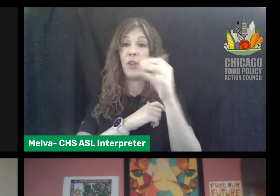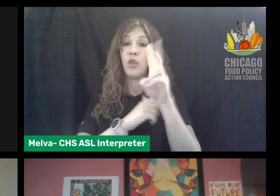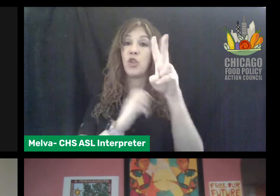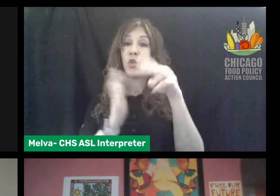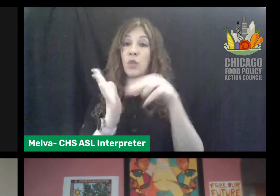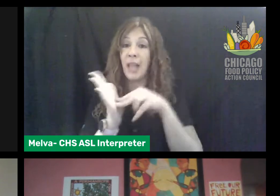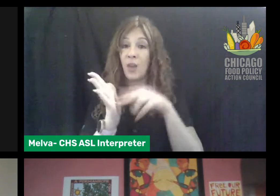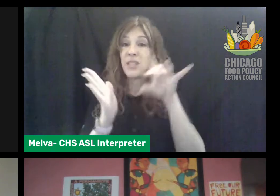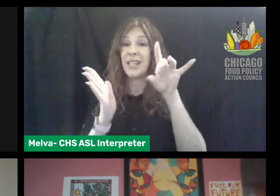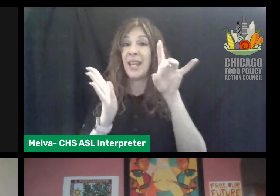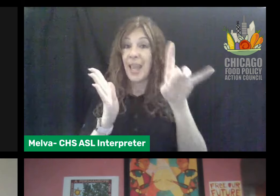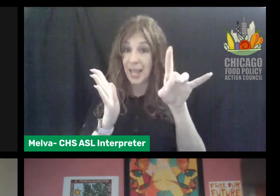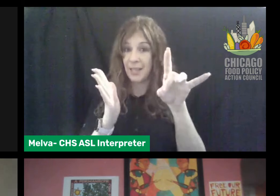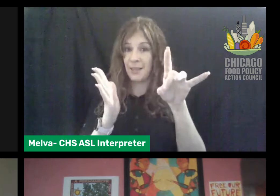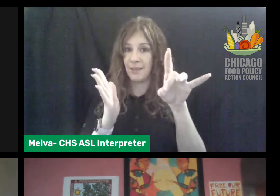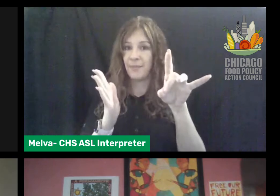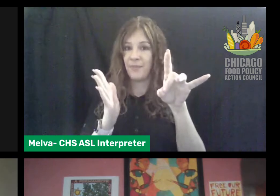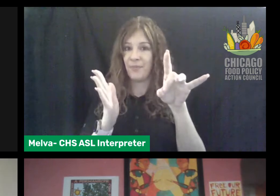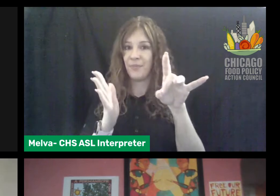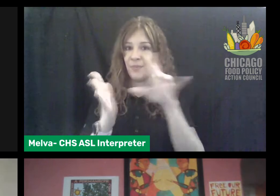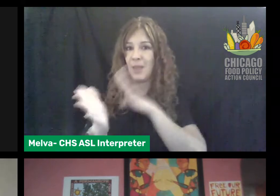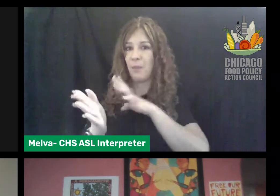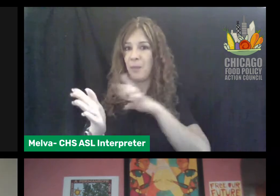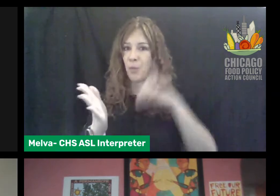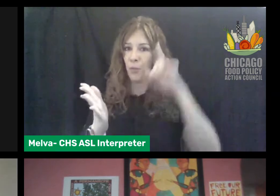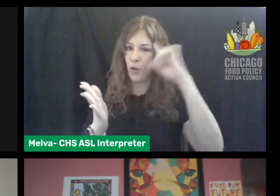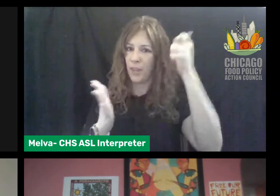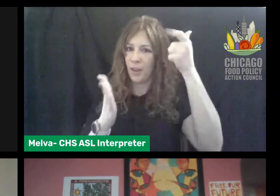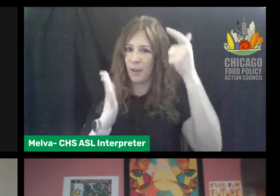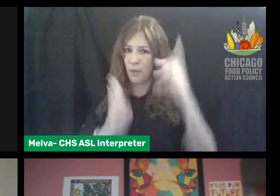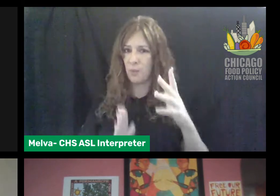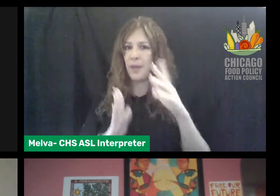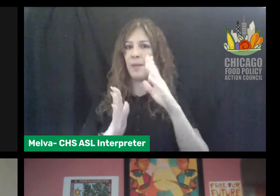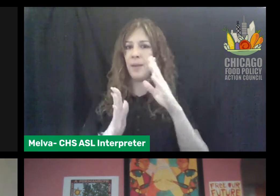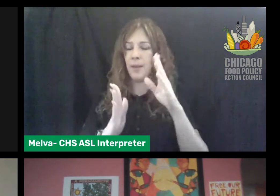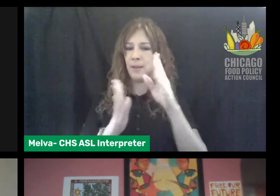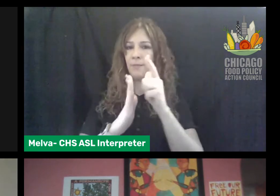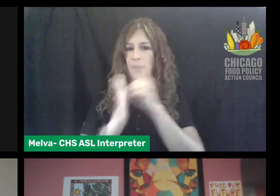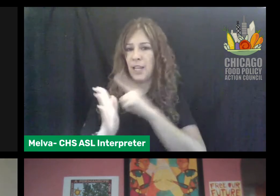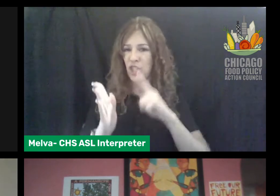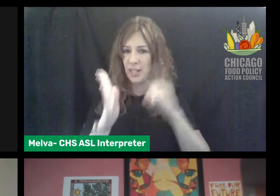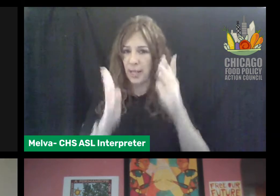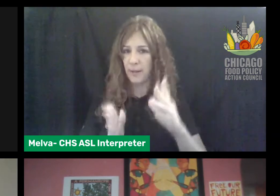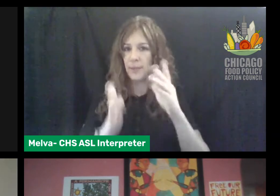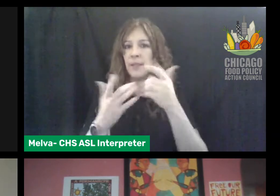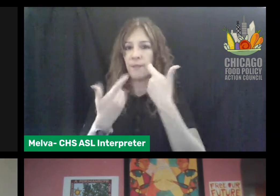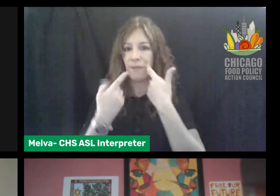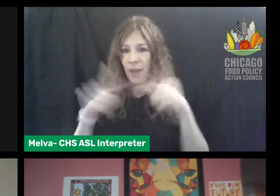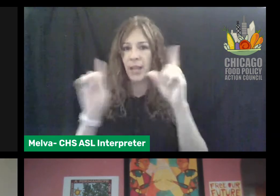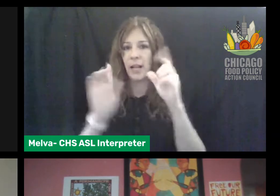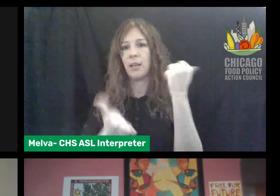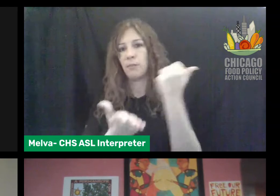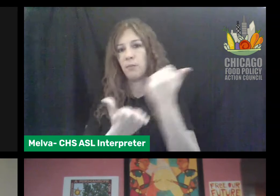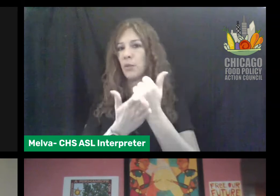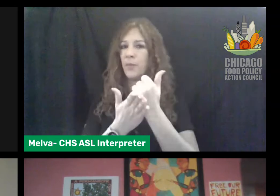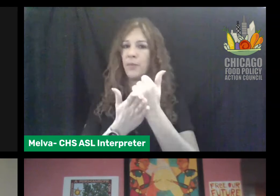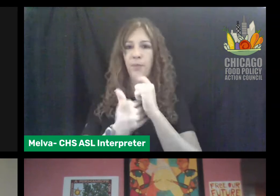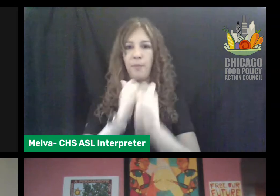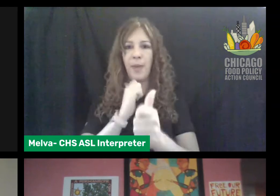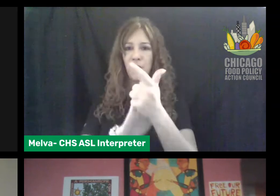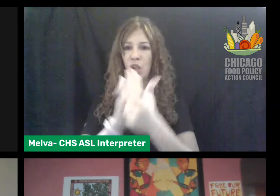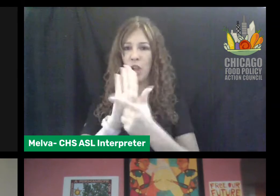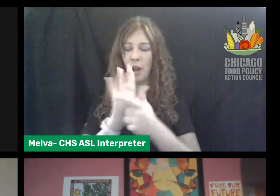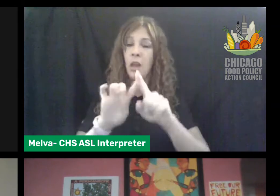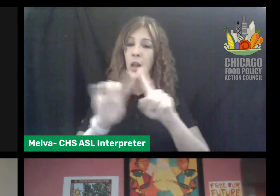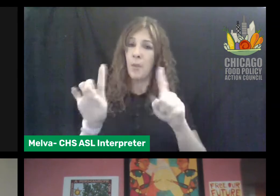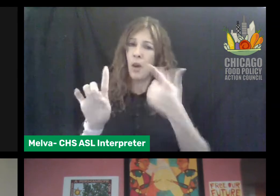estado. Todavía nos falta trabajar mucho sobre la misma ley, porque a pesar